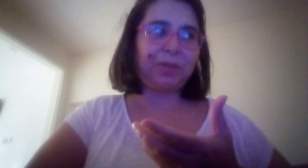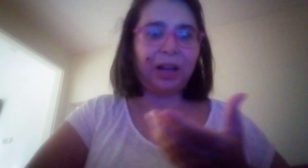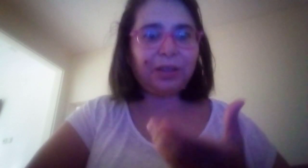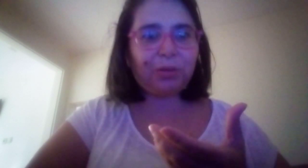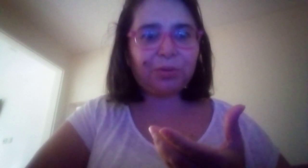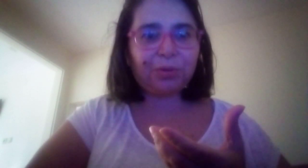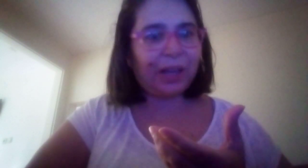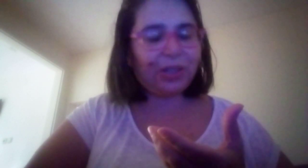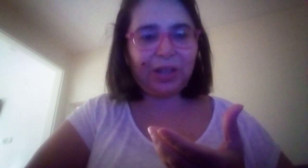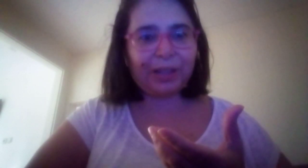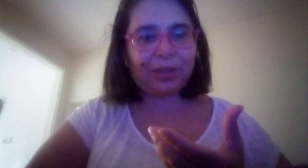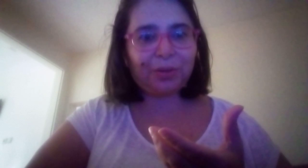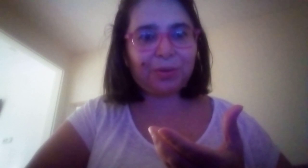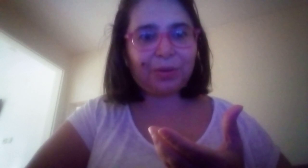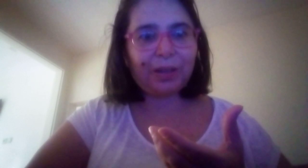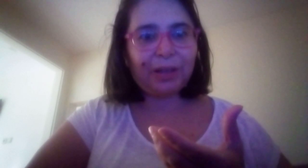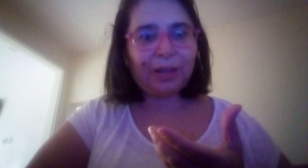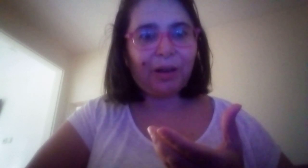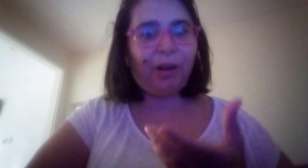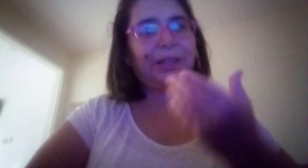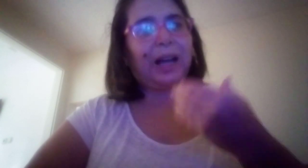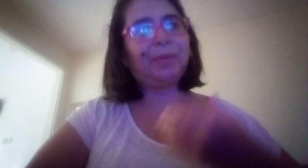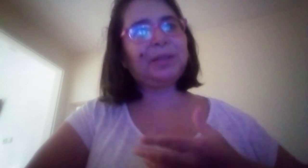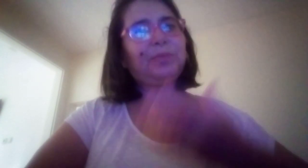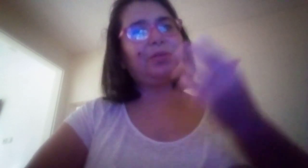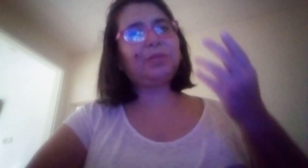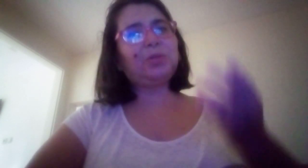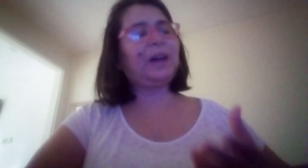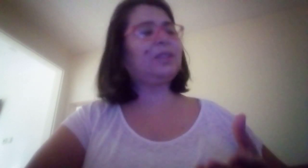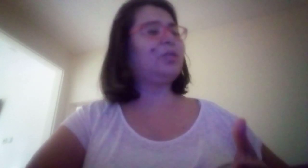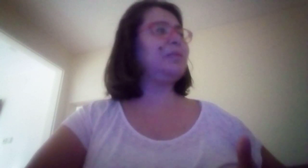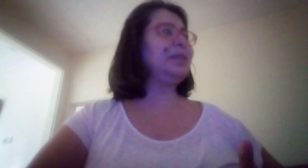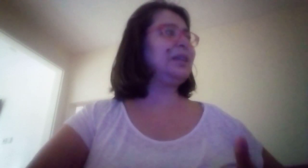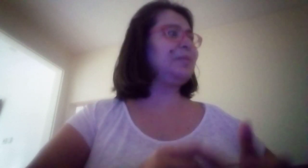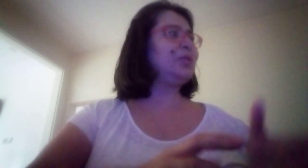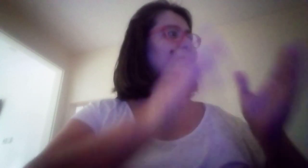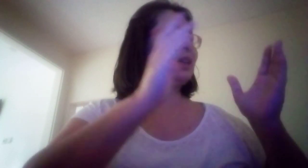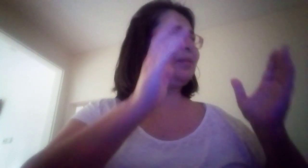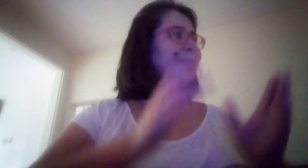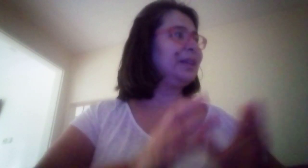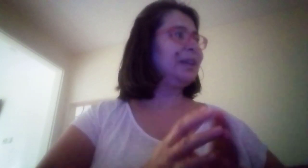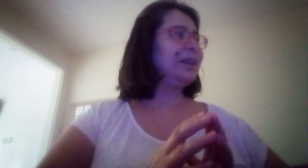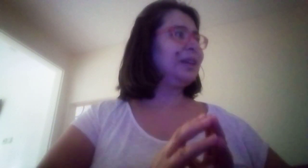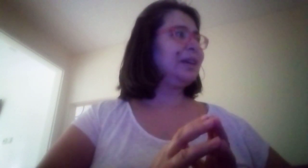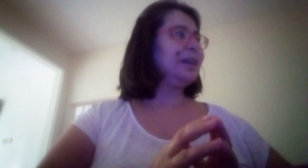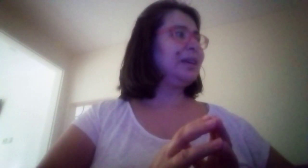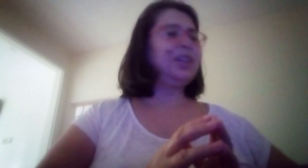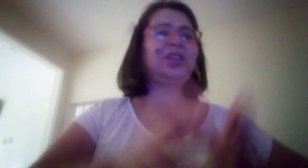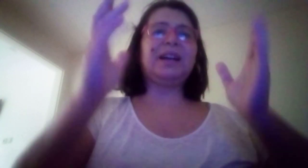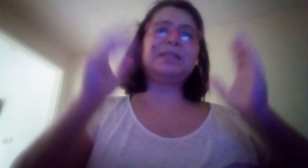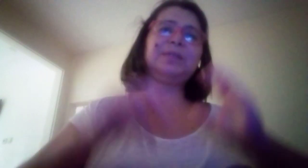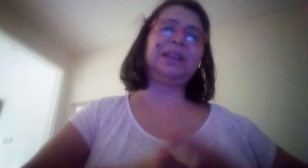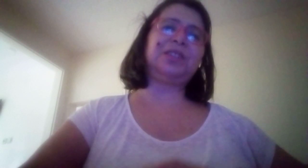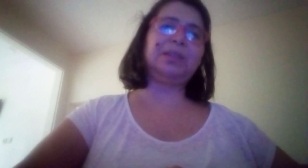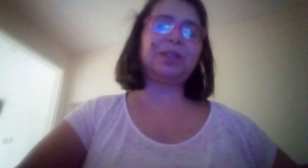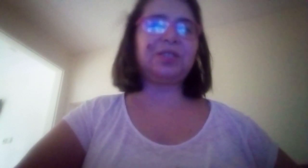Hangi kültür Hangi çağda yaşıyoruz oldu Abi bizim kültürümüz var diyor O zaman yerimize oturalım hiç hayatımızı değiştirmek için